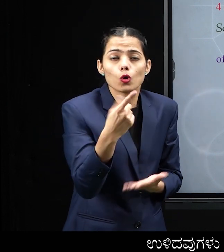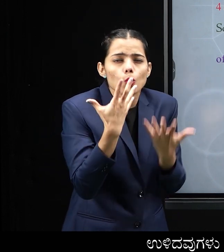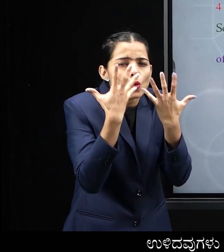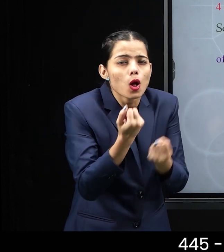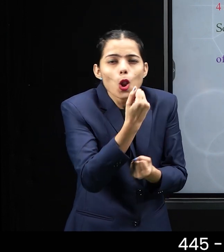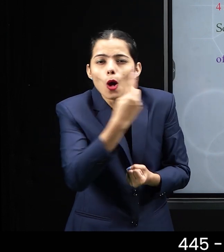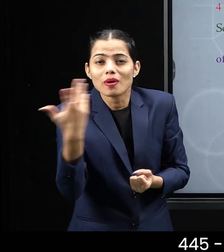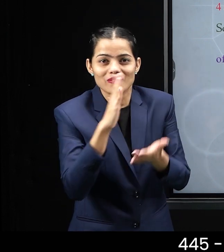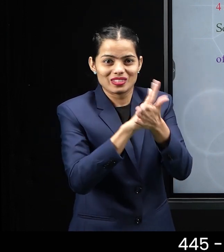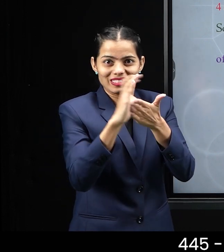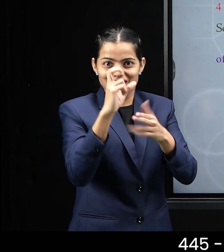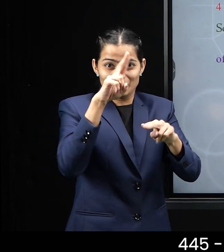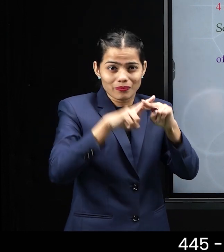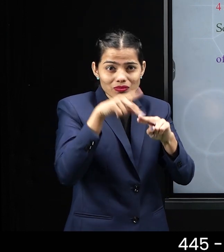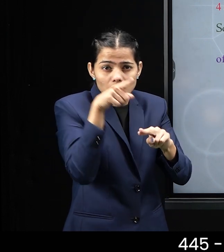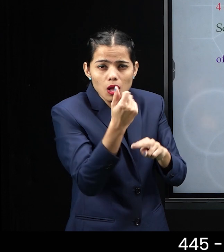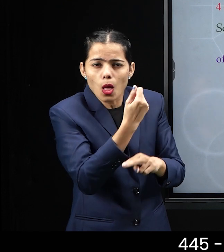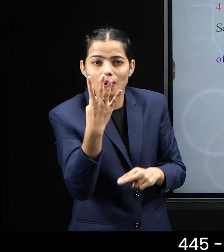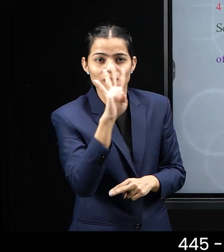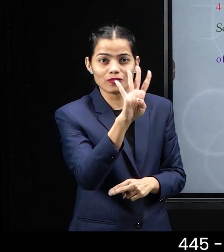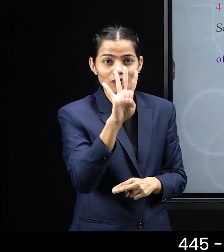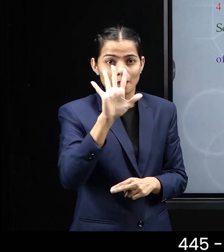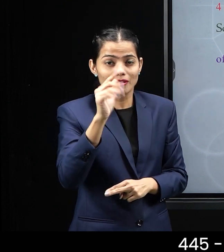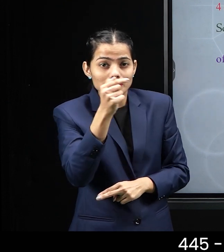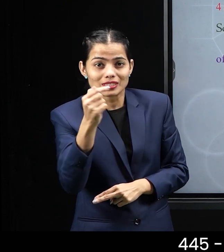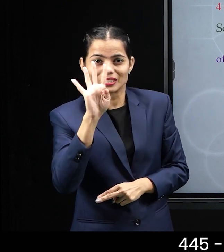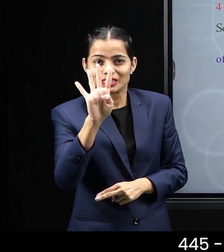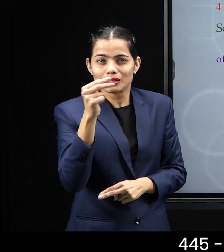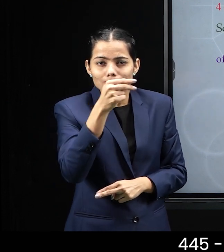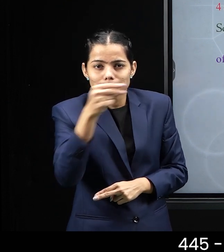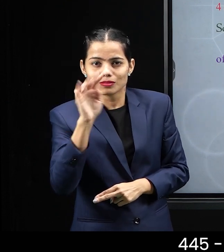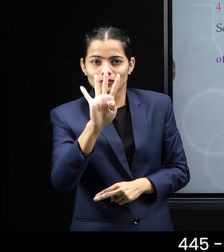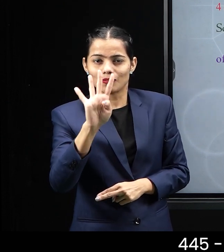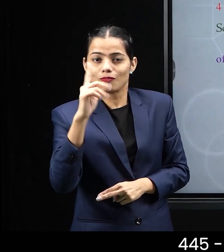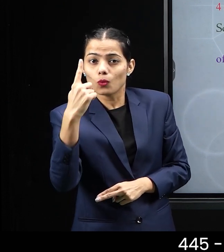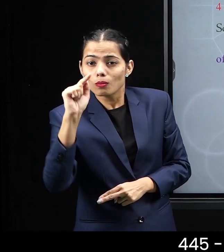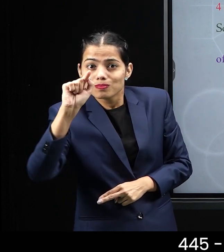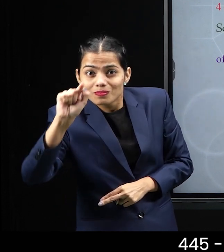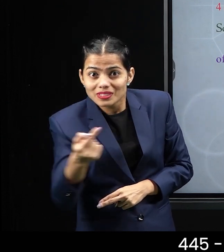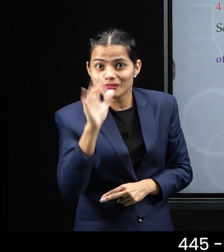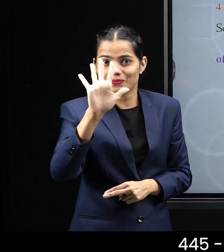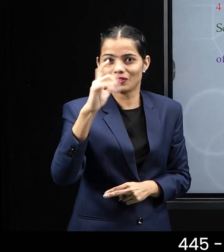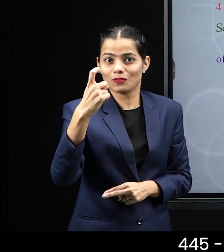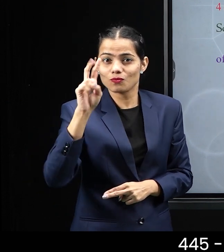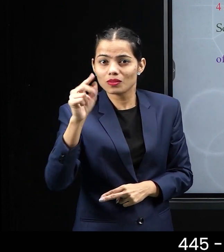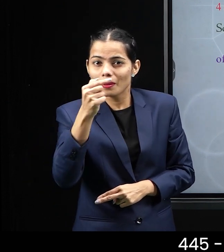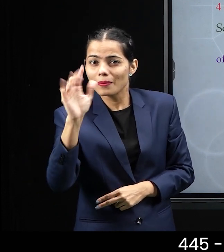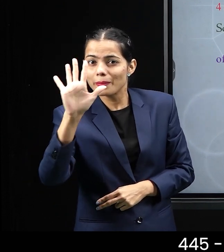ಅಗತ್ಯವಿರುವ ಸಂಖ್ಯೆ 445 - 4 = 441 572